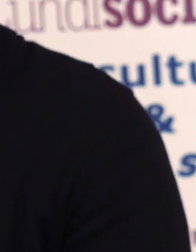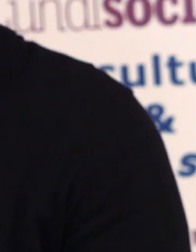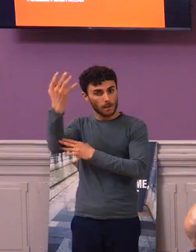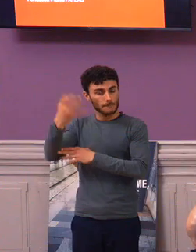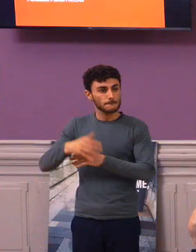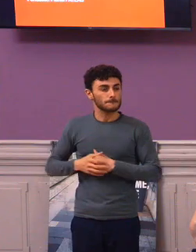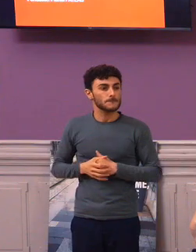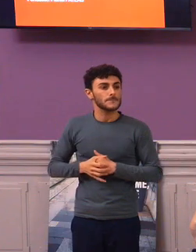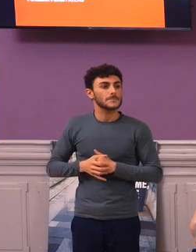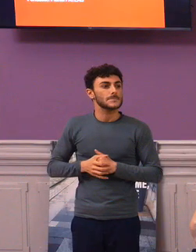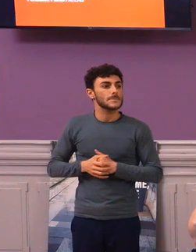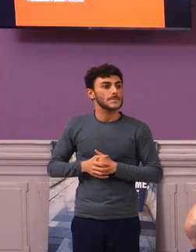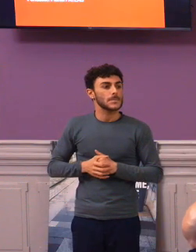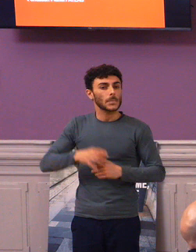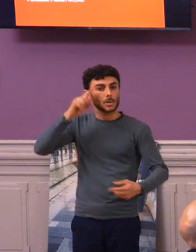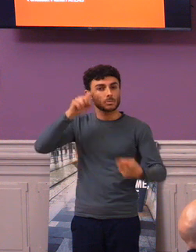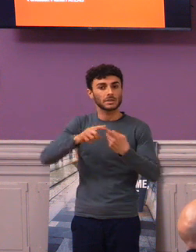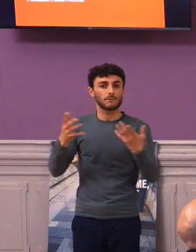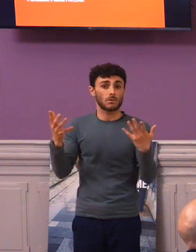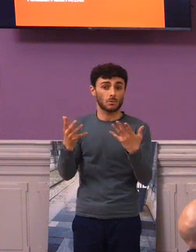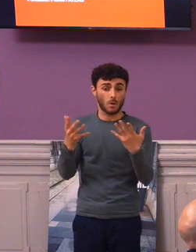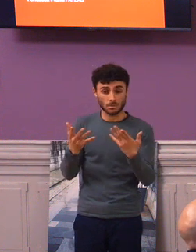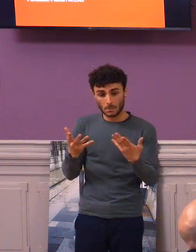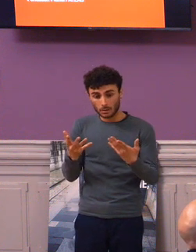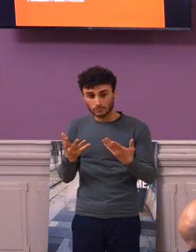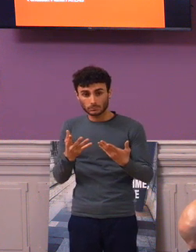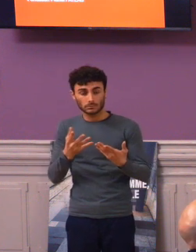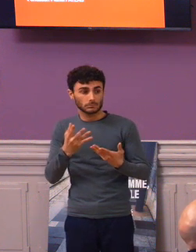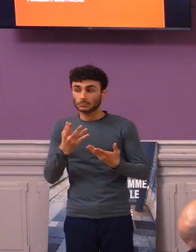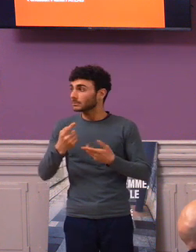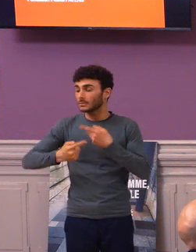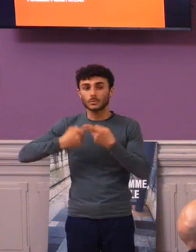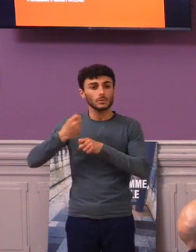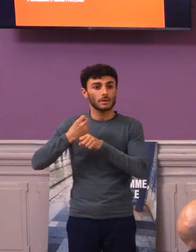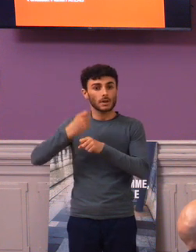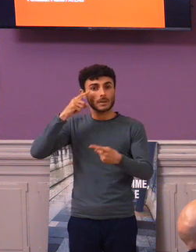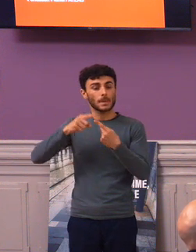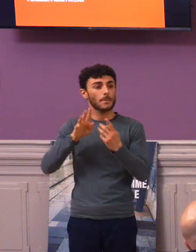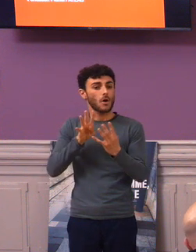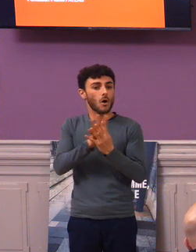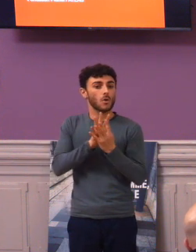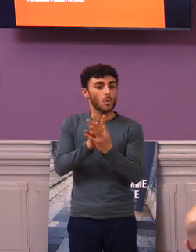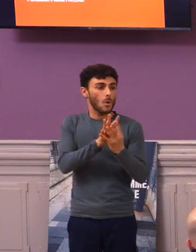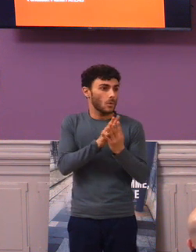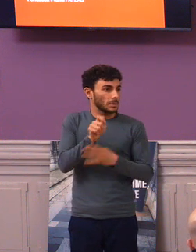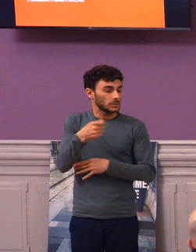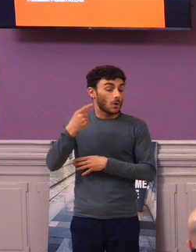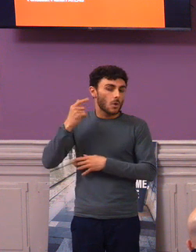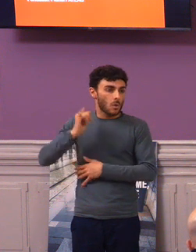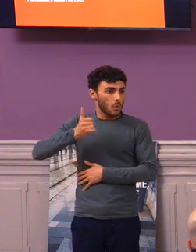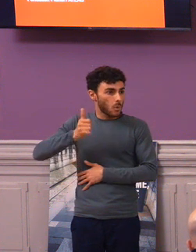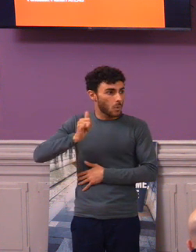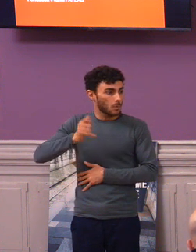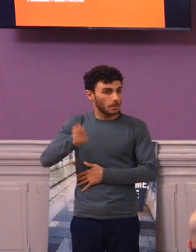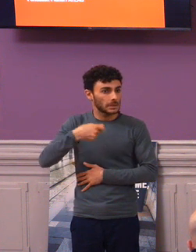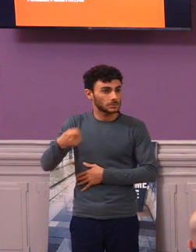potentiel et dans l'idée de travailler sur la rencontre alors ça prend beaucoup plus de temps mais voilà on est sur de l'humain donc